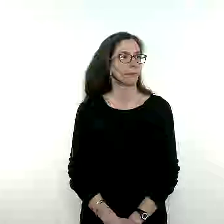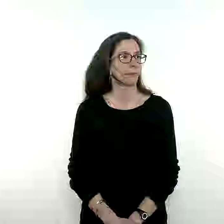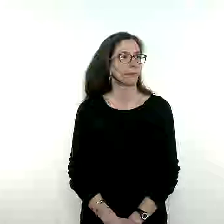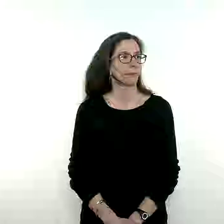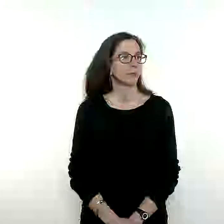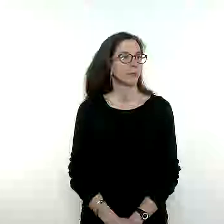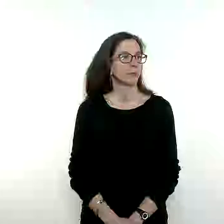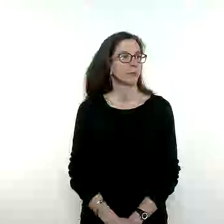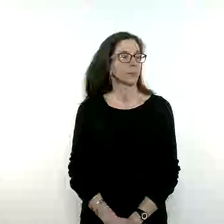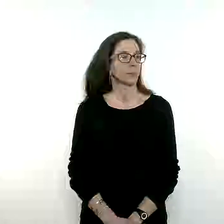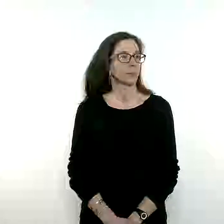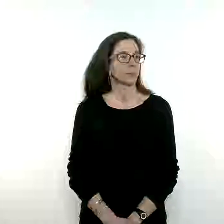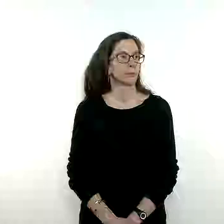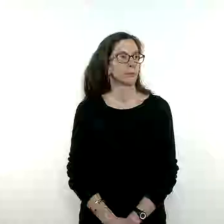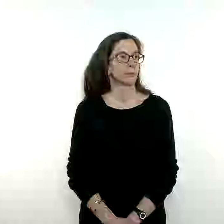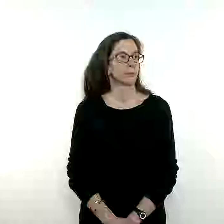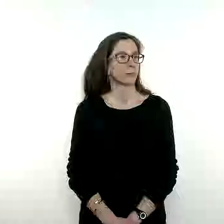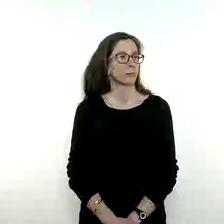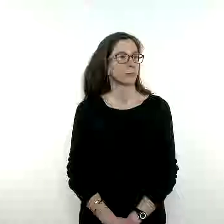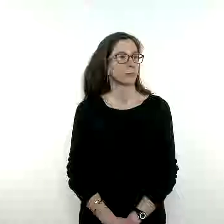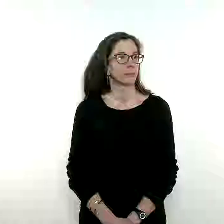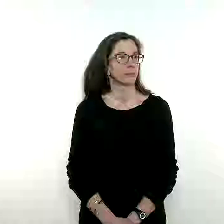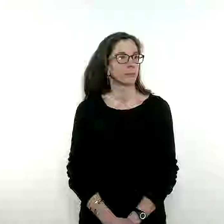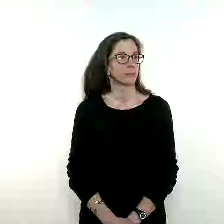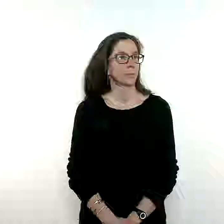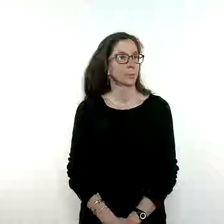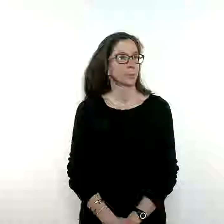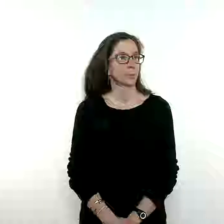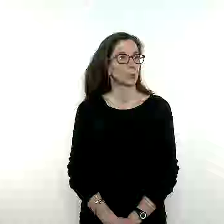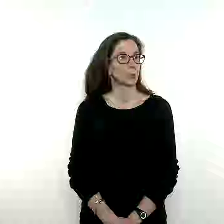Beaufils, Maud Botkin présente, Françoise Bonnet,